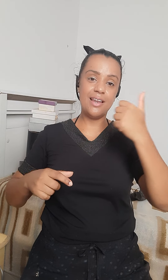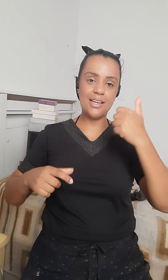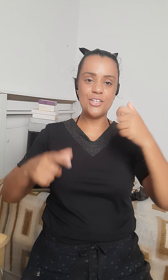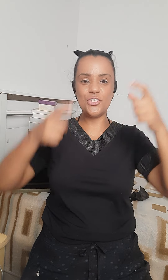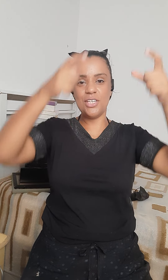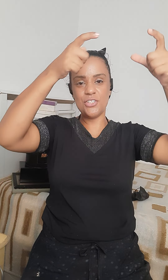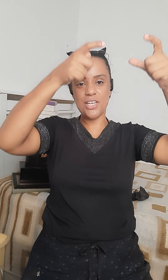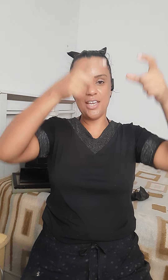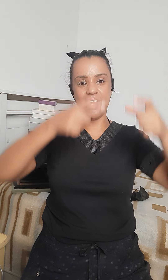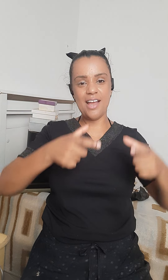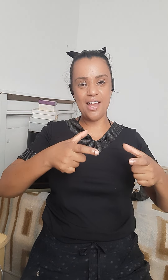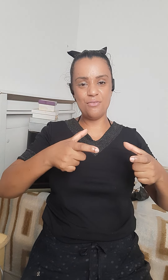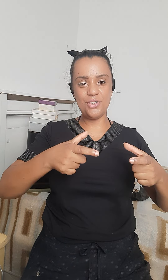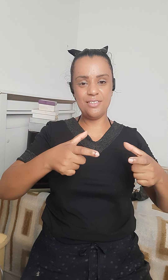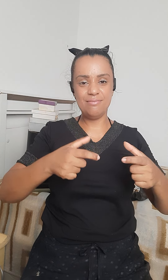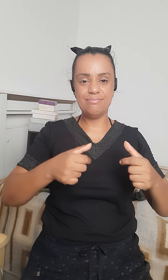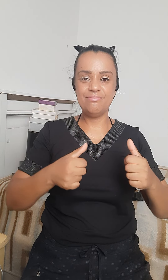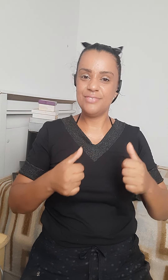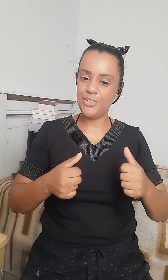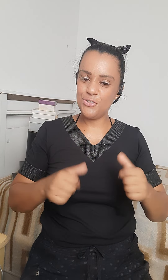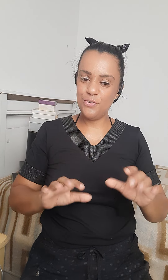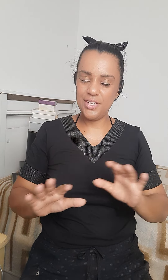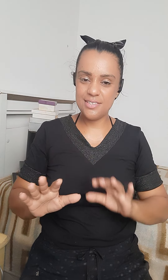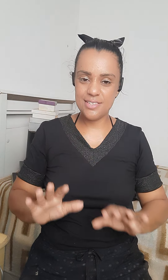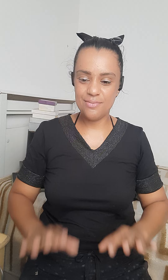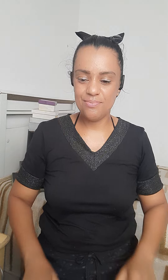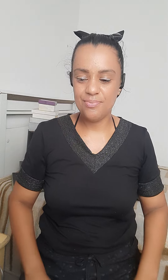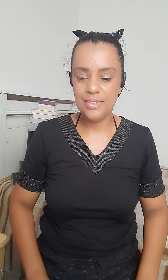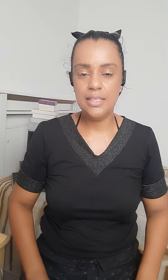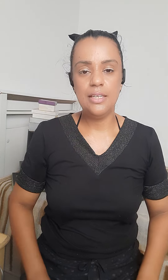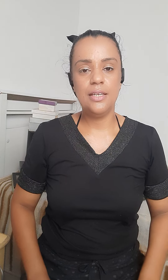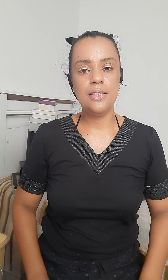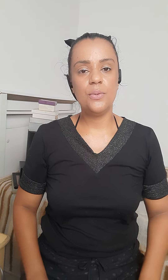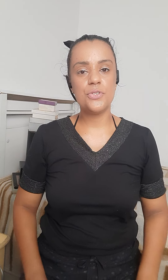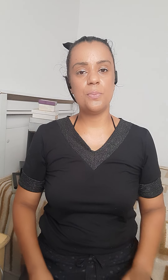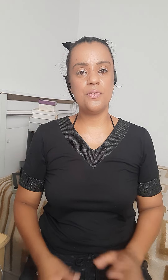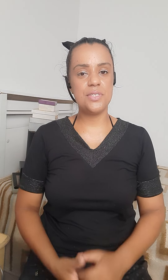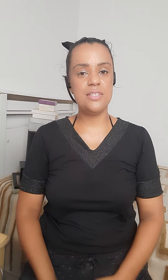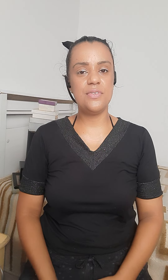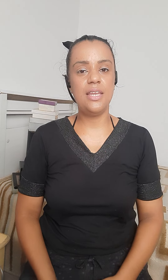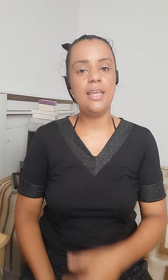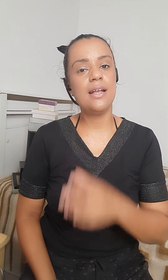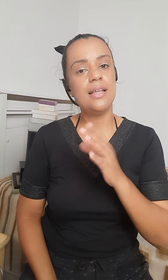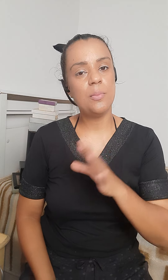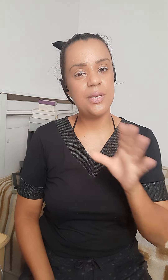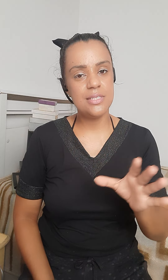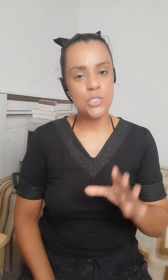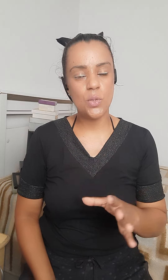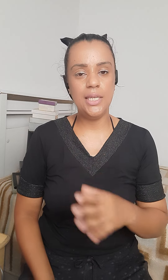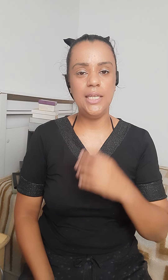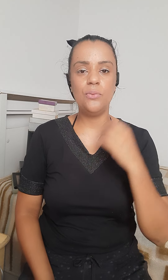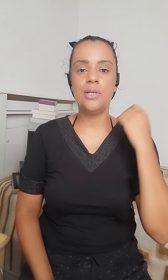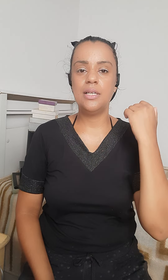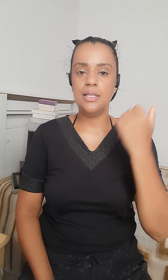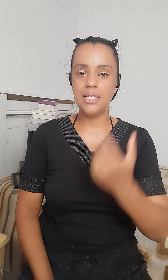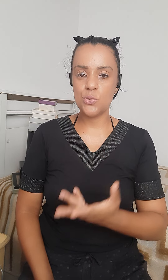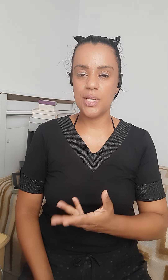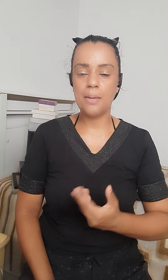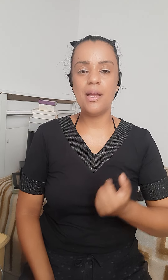na China já é árvore. Olha a diferença. Então, é só para vocês verem, né? Cada país tem a sua língua, tem a sua